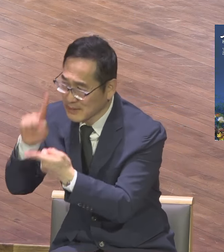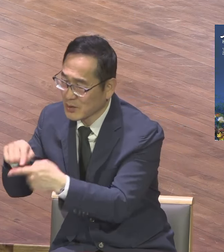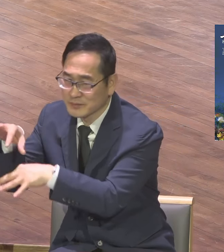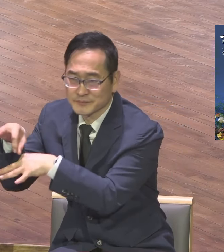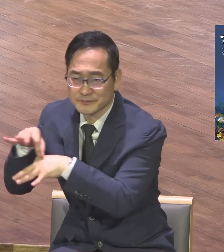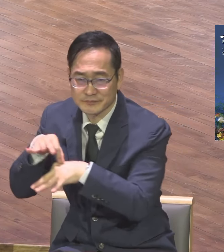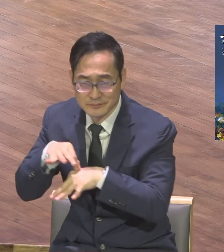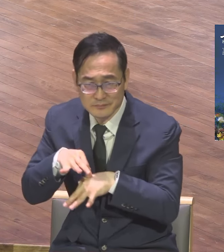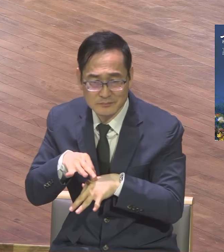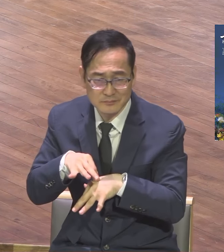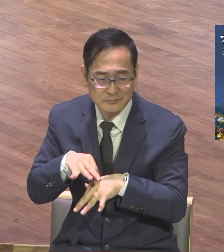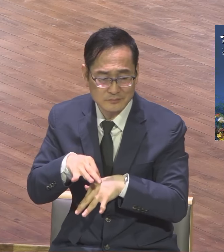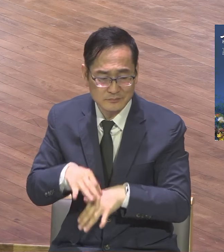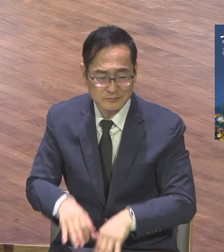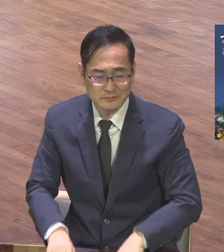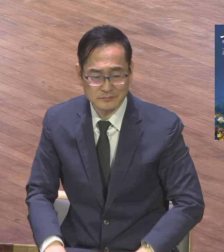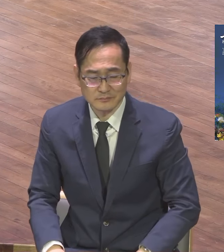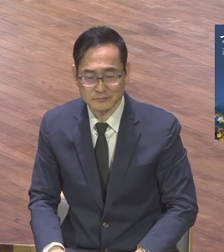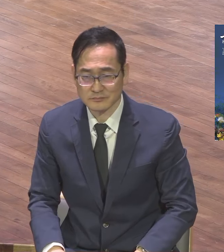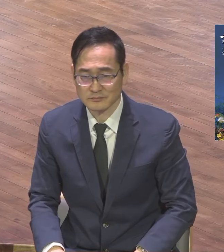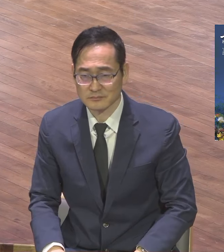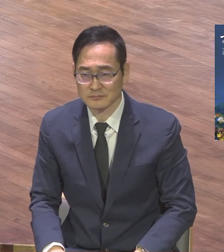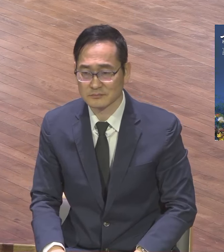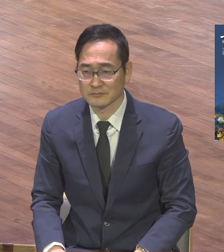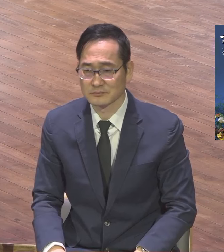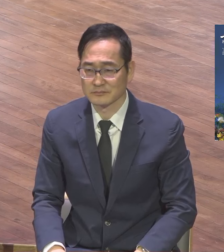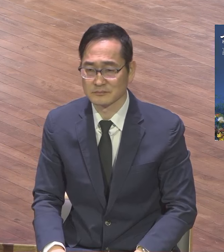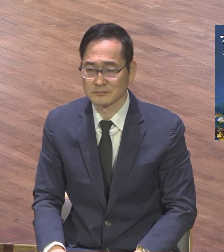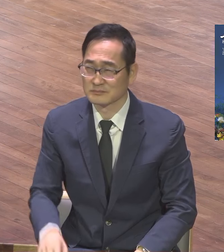그렇지 마귀 사탄 소리입니다.